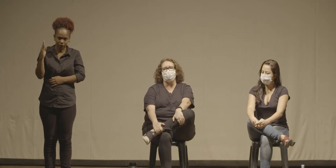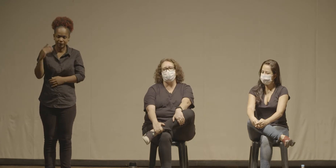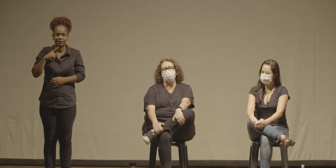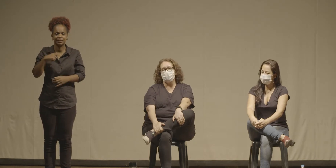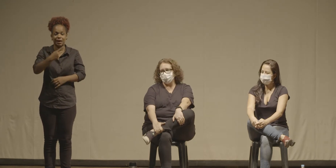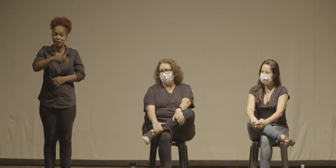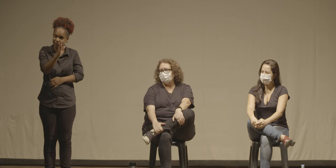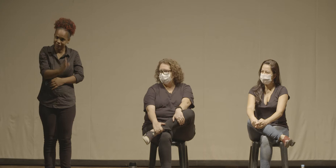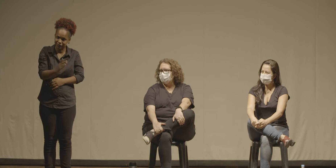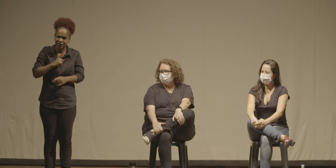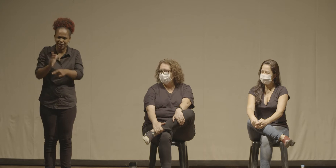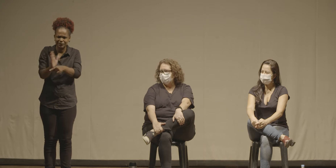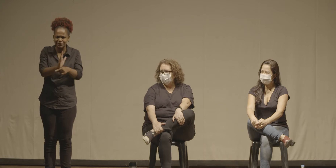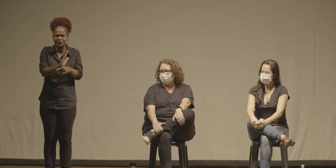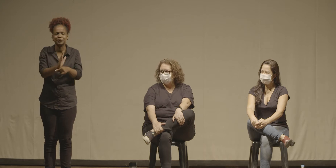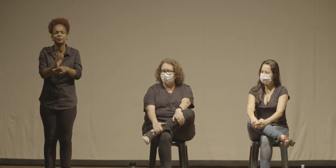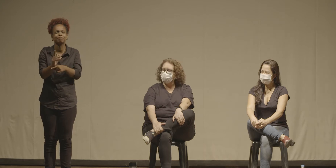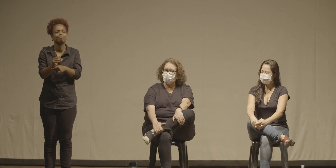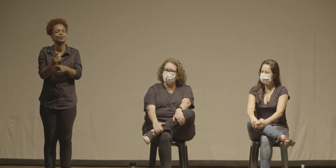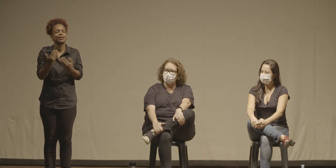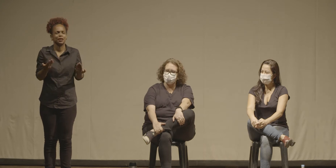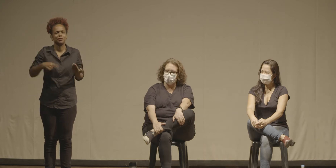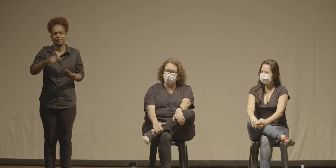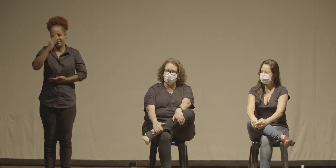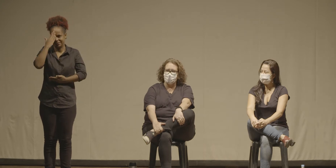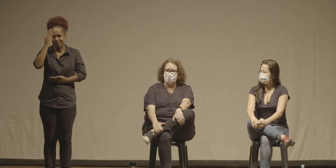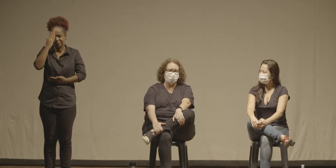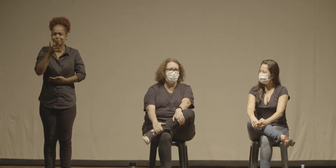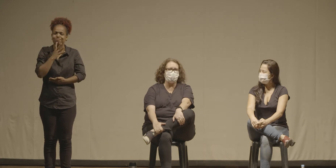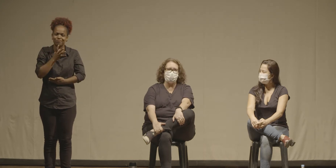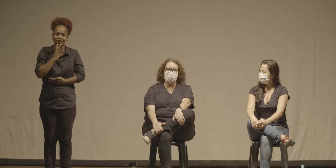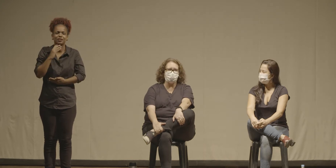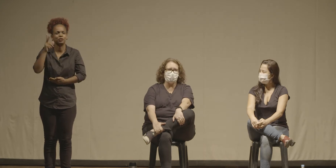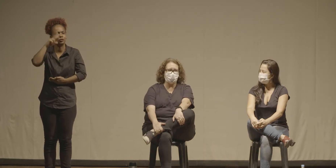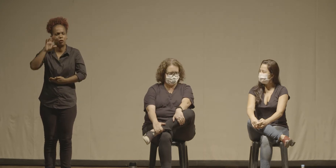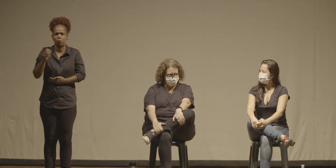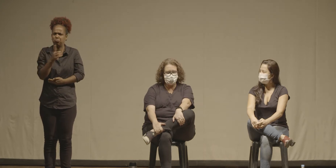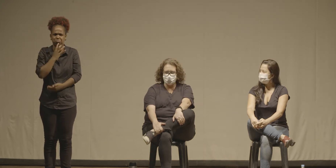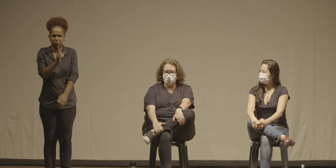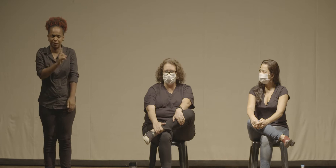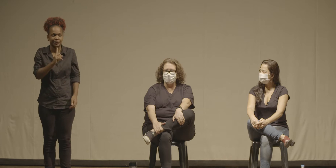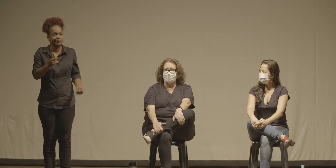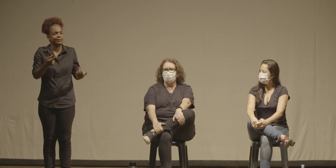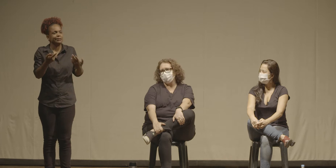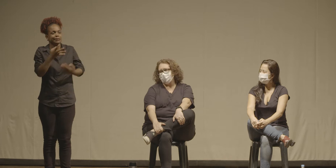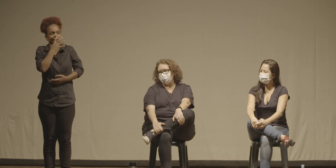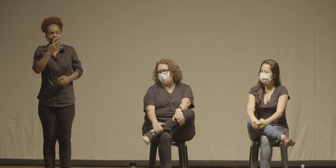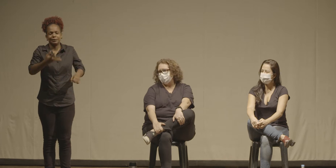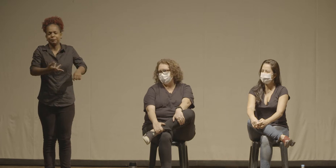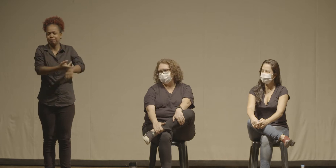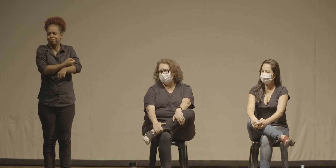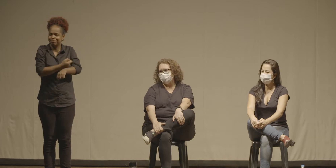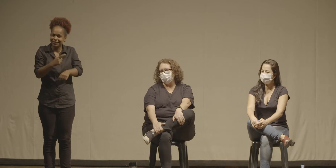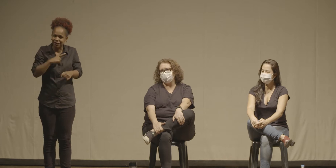E quem assistiu o filme viu como a gente, mesmo sabendo da história ou não sabendo da história, se emociona e torce